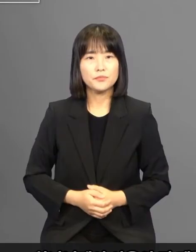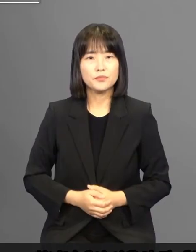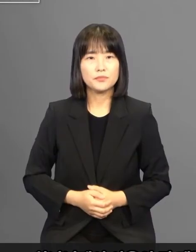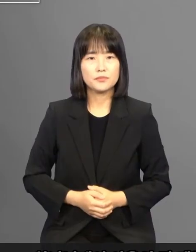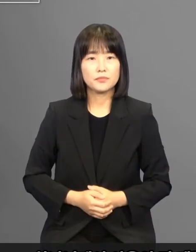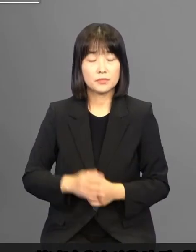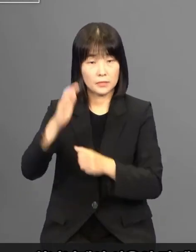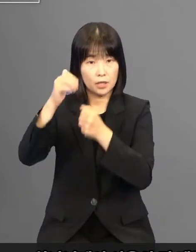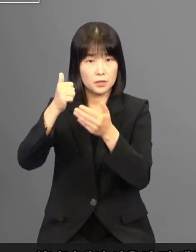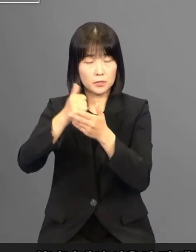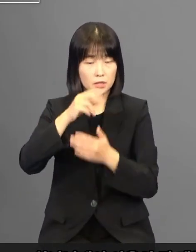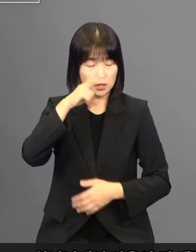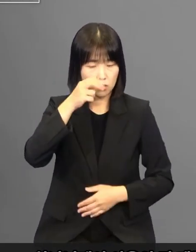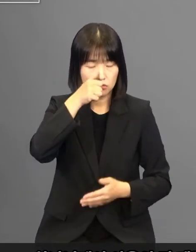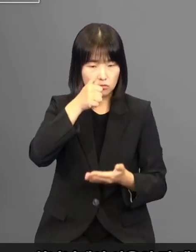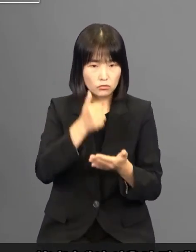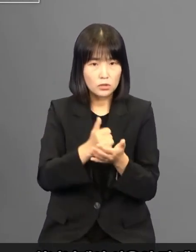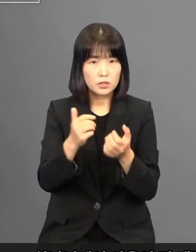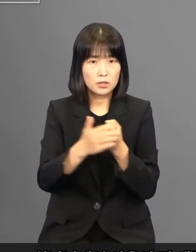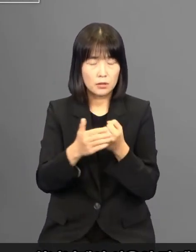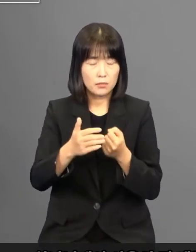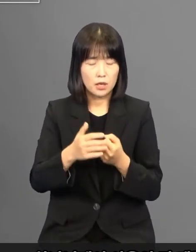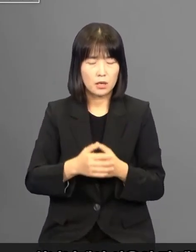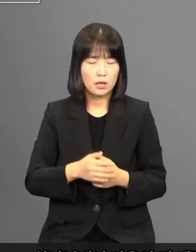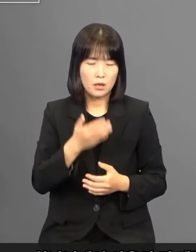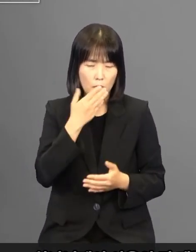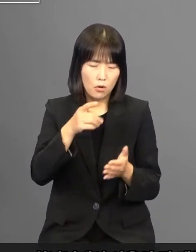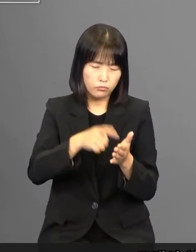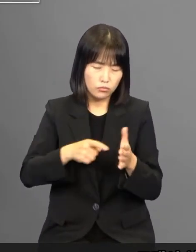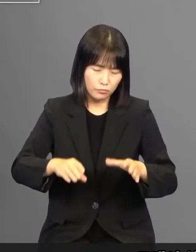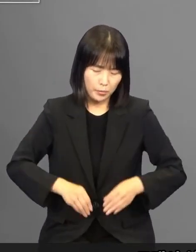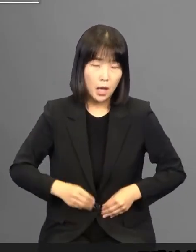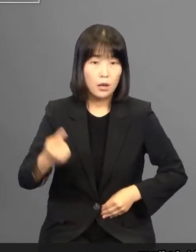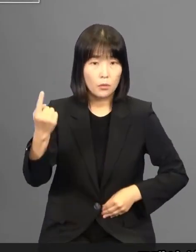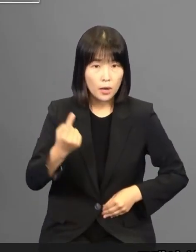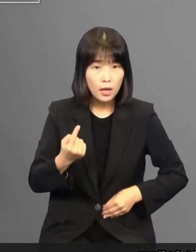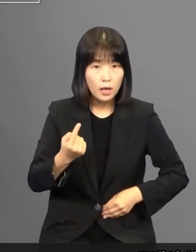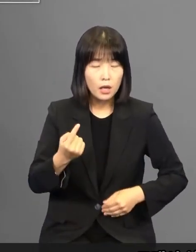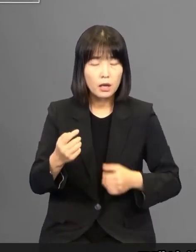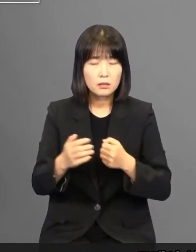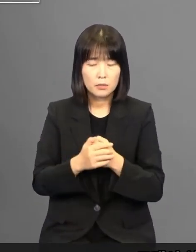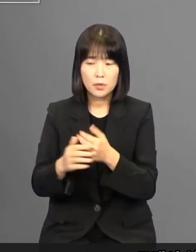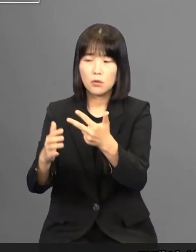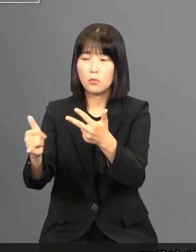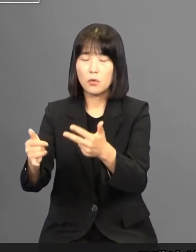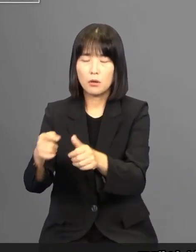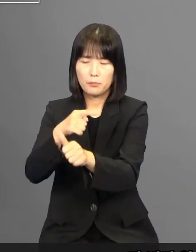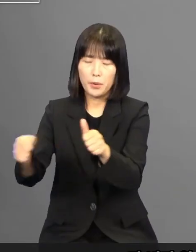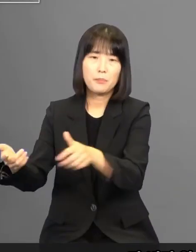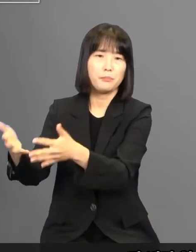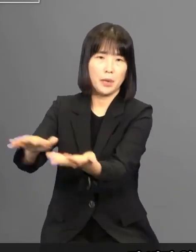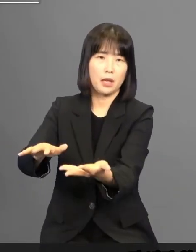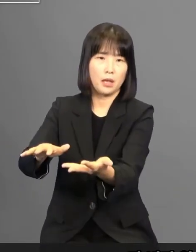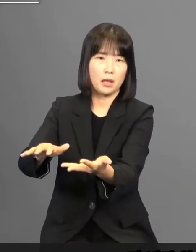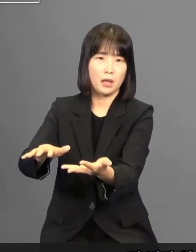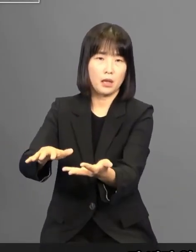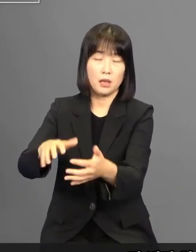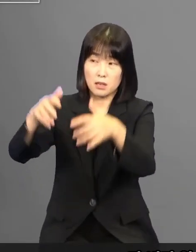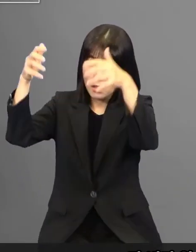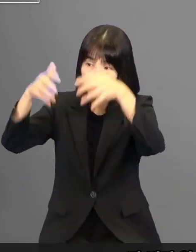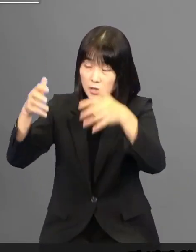자, 하나님께서 사울의 죄 때문에 흉년이 왔다라고 말씀해 주셨는데, 자, 그래서 처형을 했어요, 7명을. 자, 비가